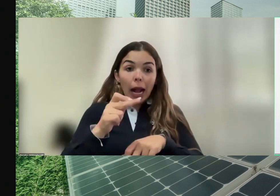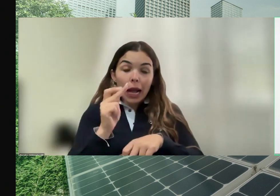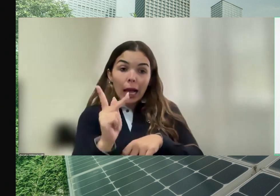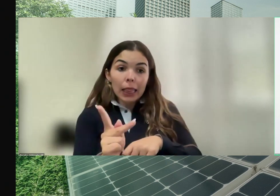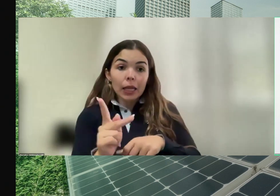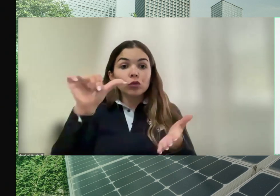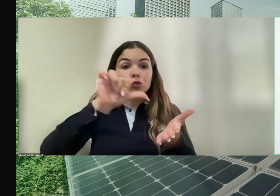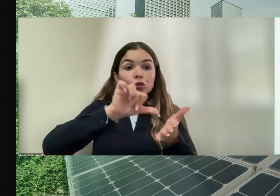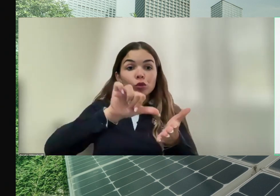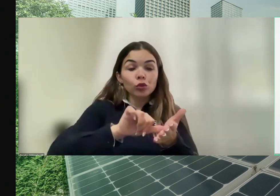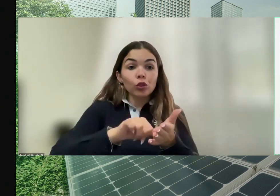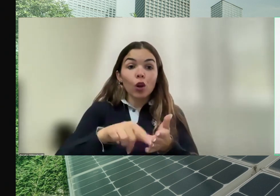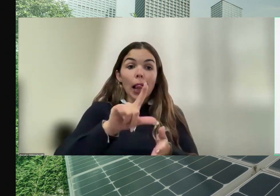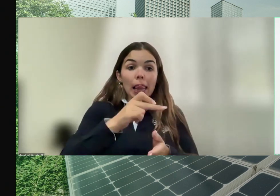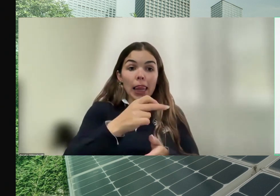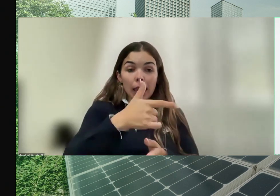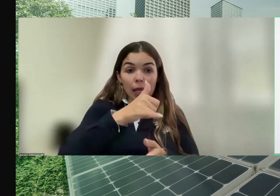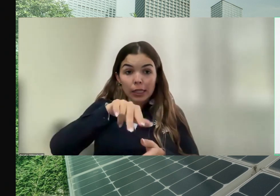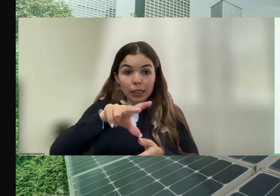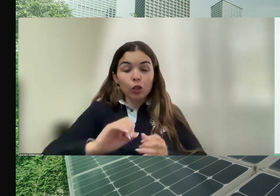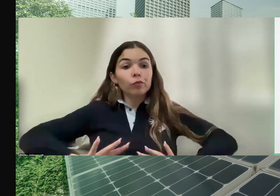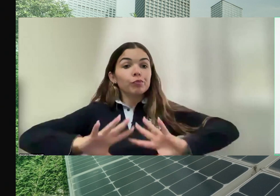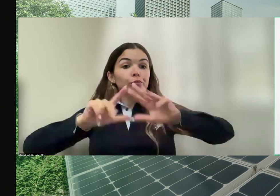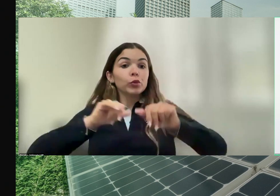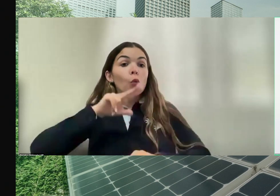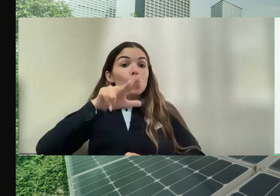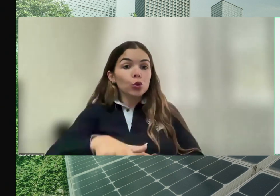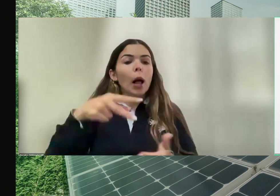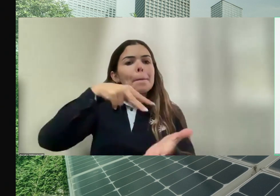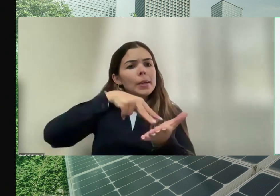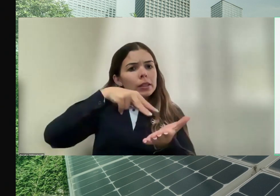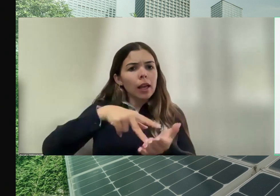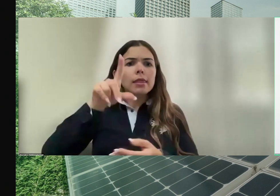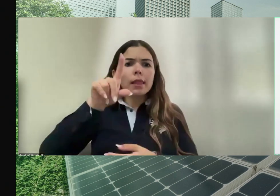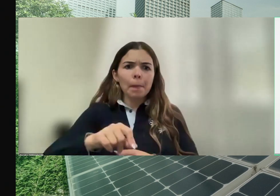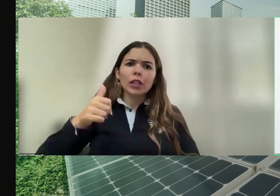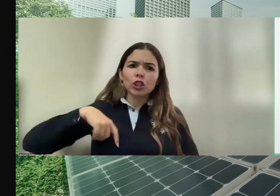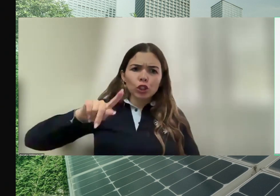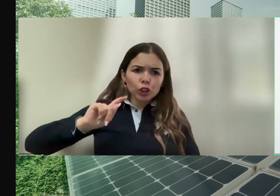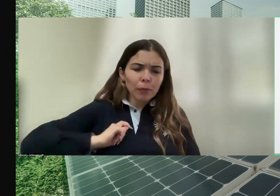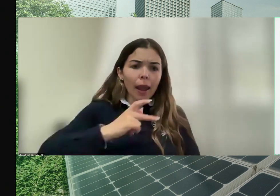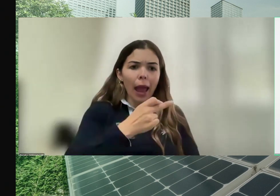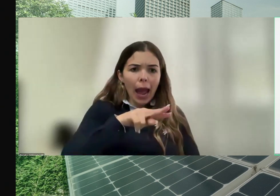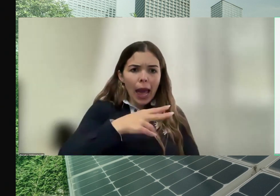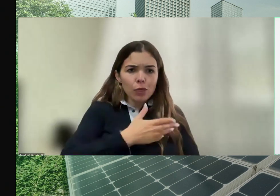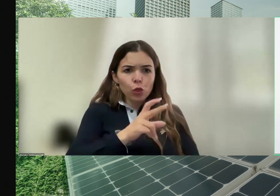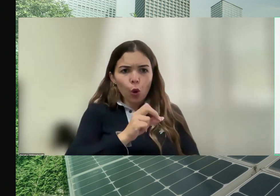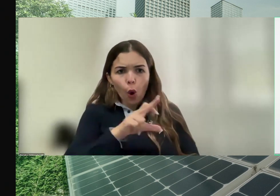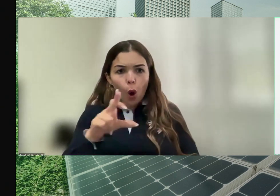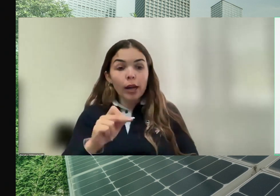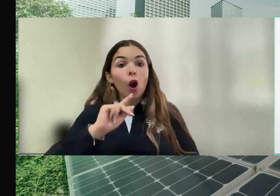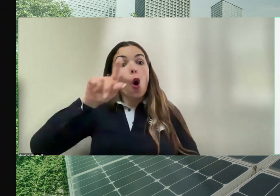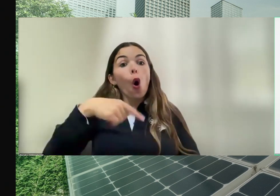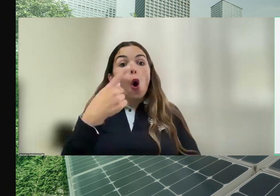Latino-Americano de Administração para o Desenvolvimento, onde Portugal tem presença, como tem também Espanha, Andorra e outros países da